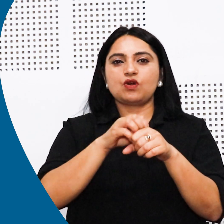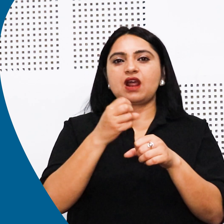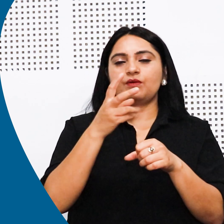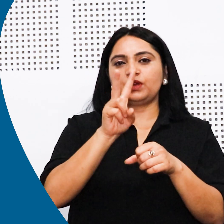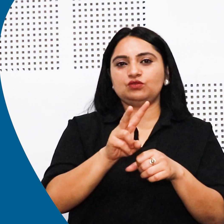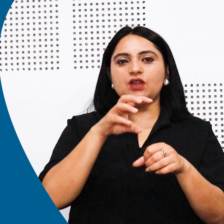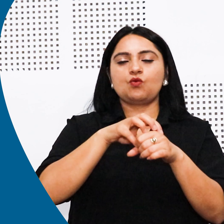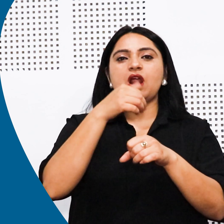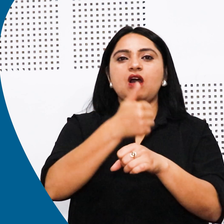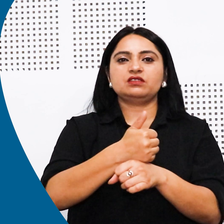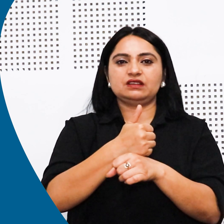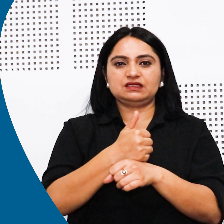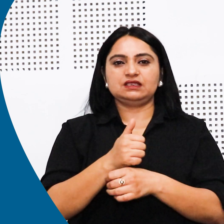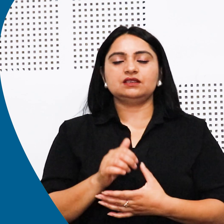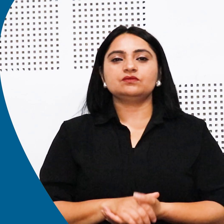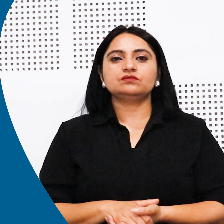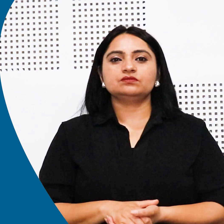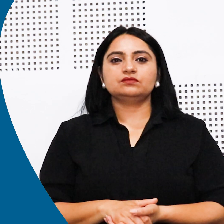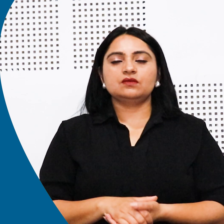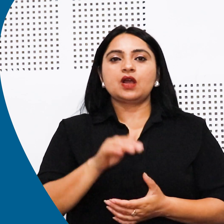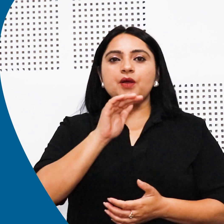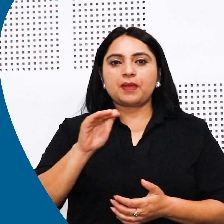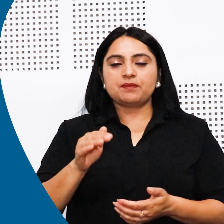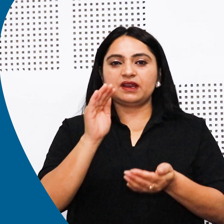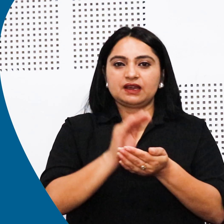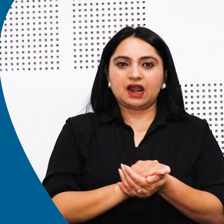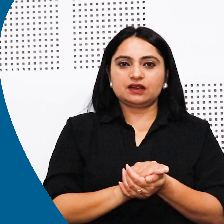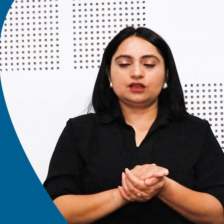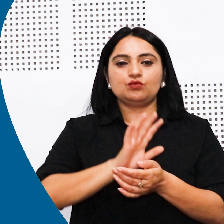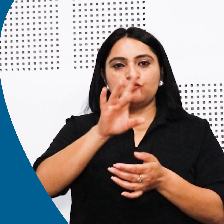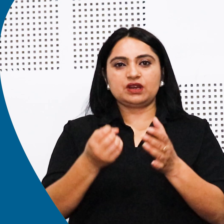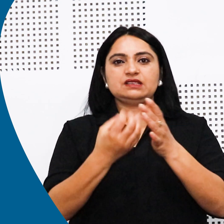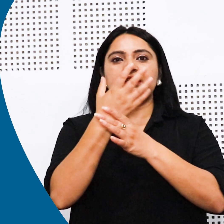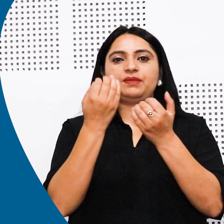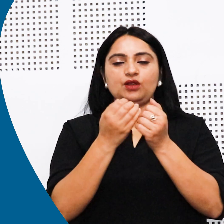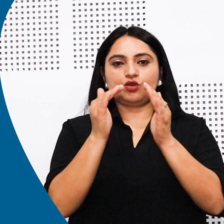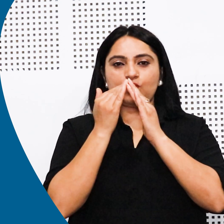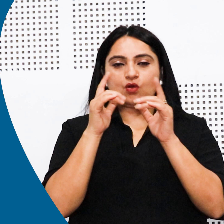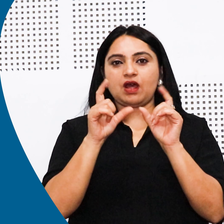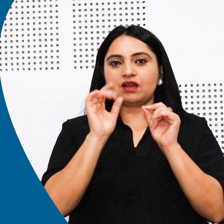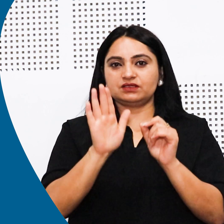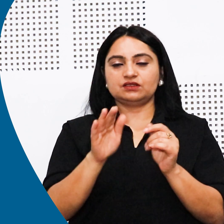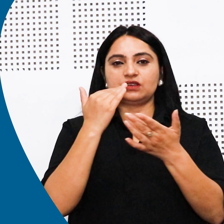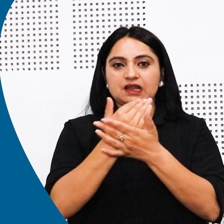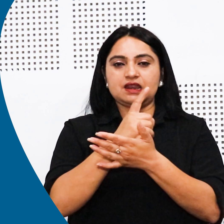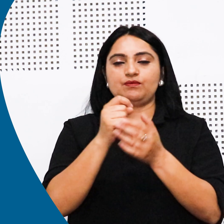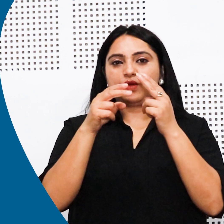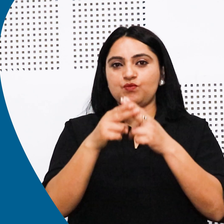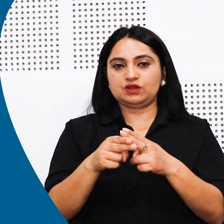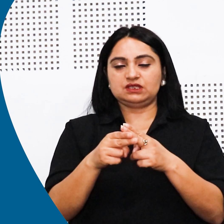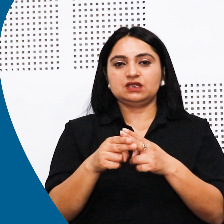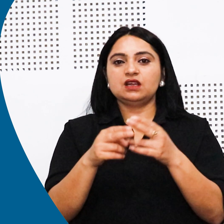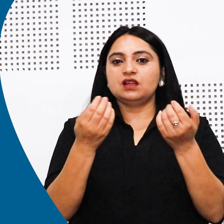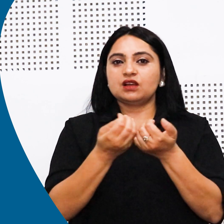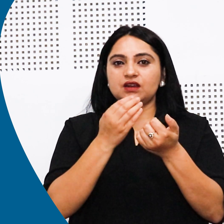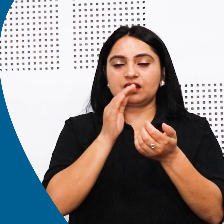का वडा अध्यक्ष स्टालिन श्रेष्ठ, बालबालिका राख्ने, पुनर्स्थापना गर्ने भवनको चाहिँ आवश्यक हो। कार्यक्रमको लागि चाहिँ बजेट विनियोजन गरेका